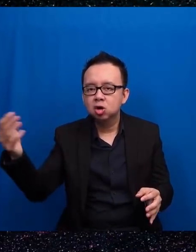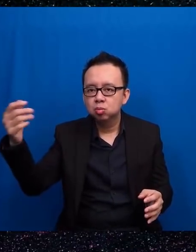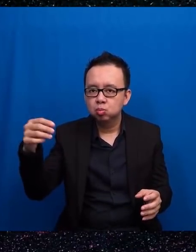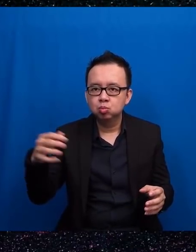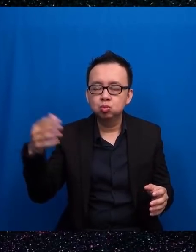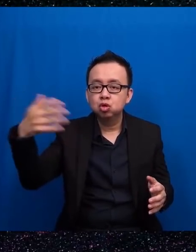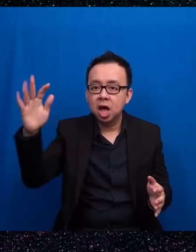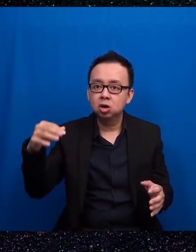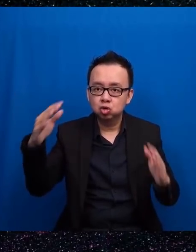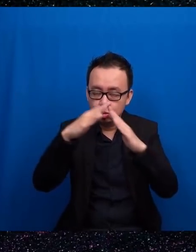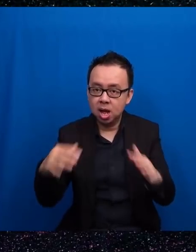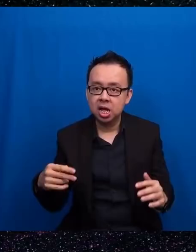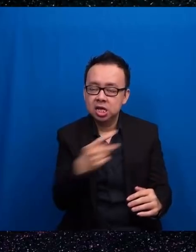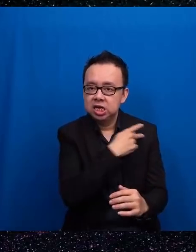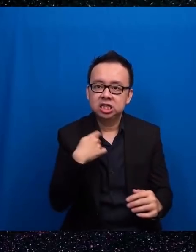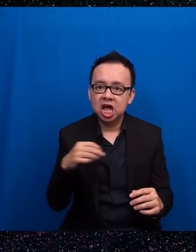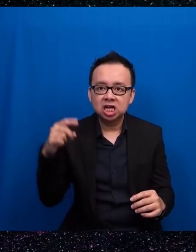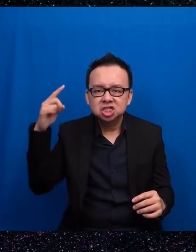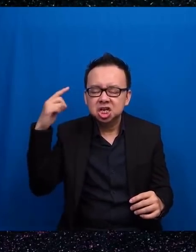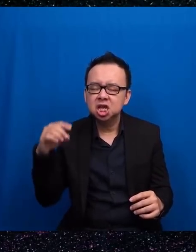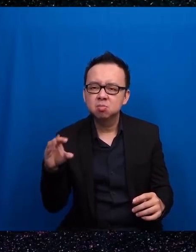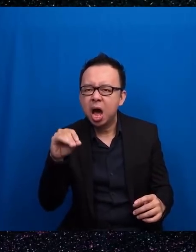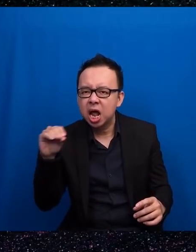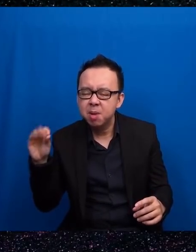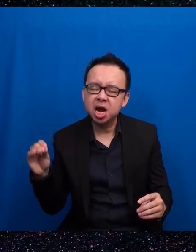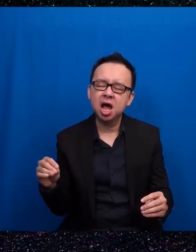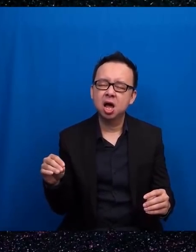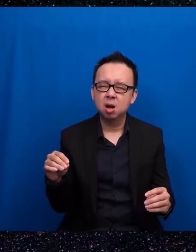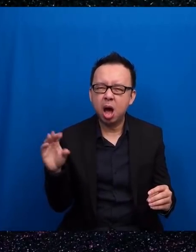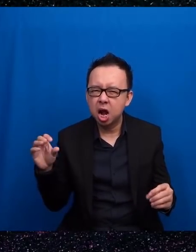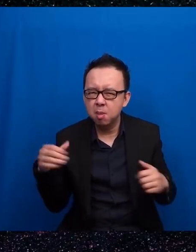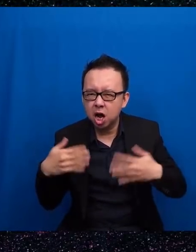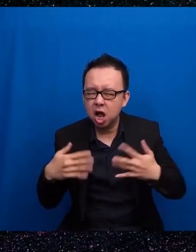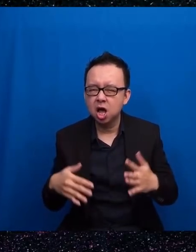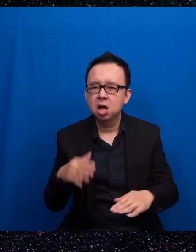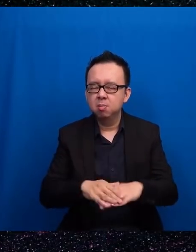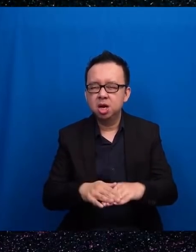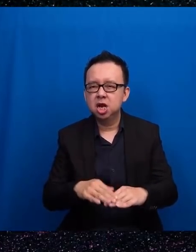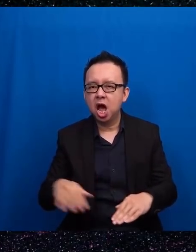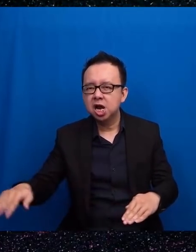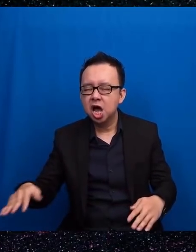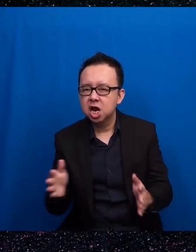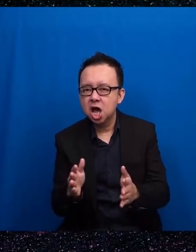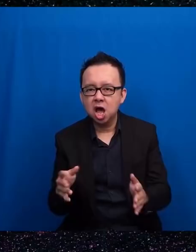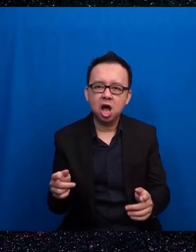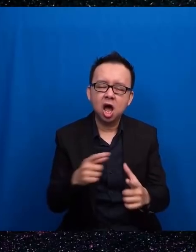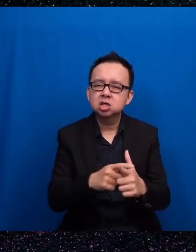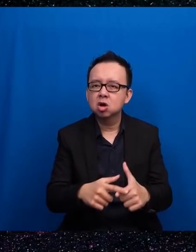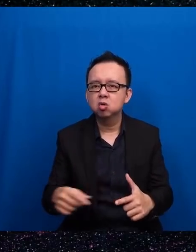sedikit gak pas apa langsung dimarah. Anak-anak juga gak berbuat sesuatu langsung dilampiaskan